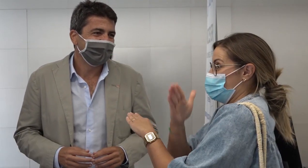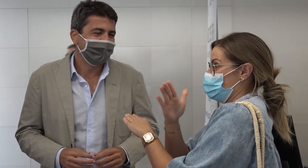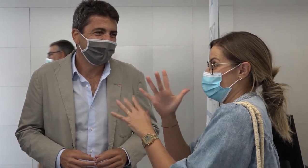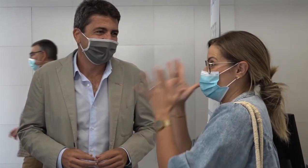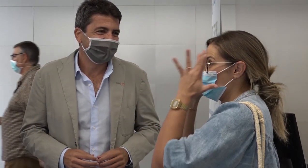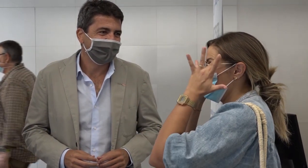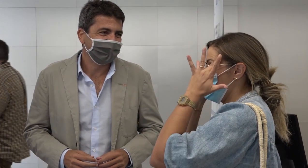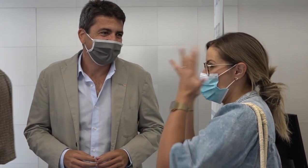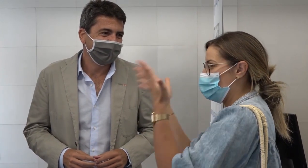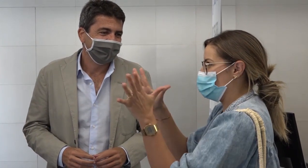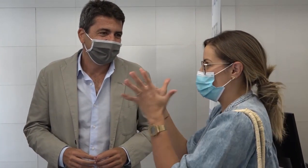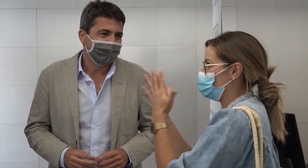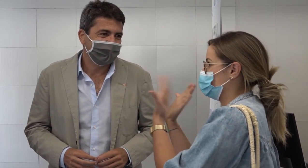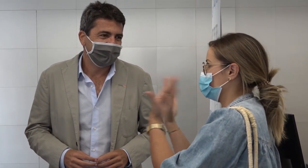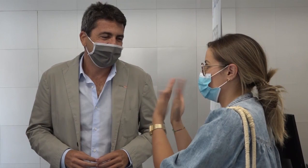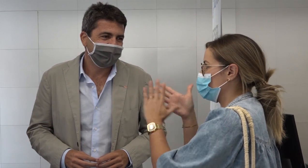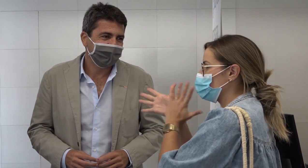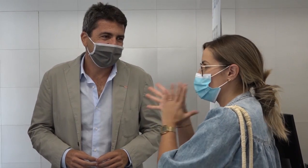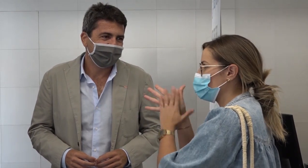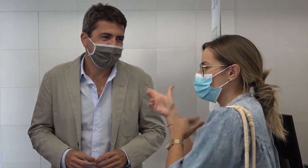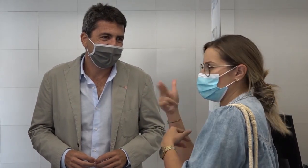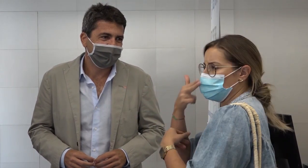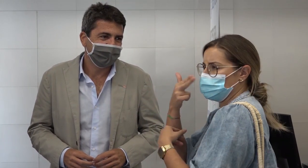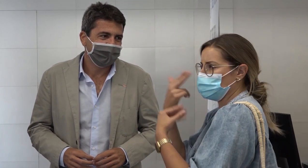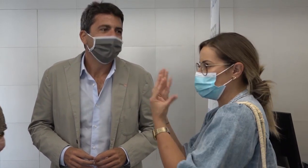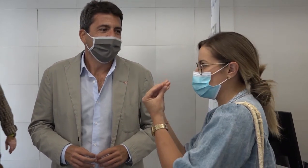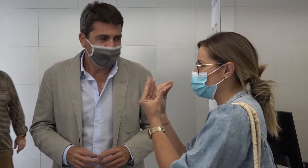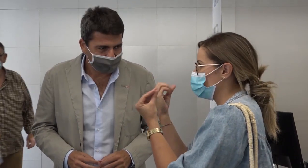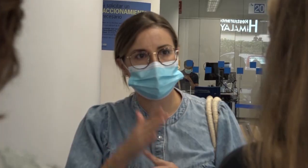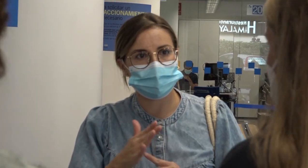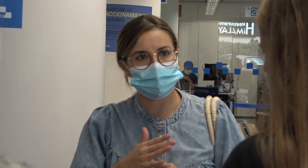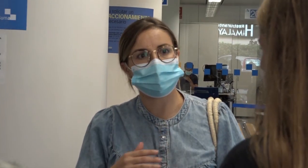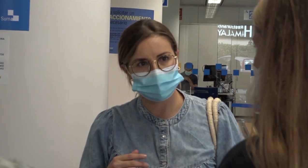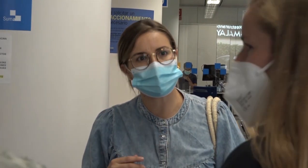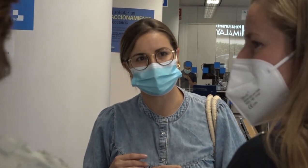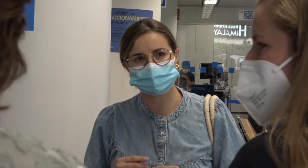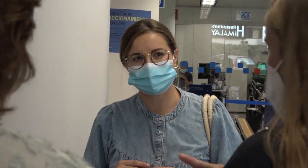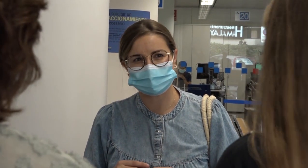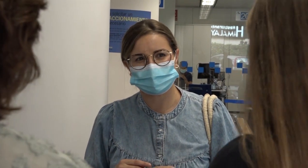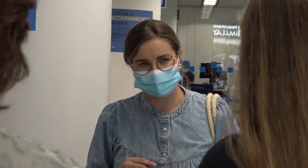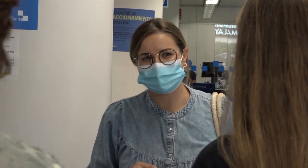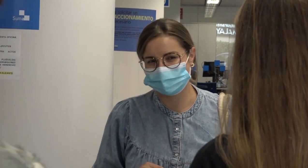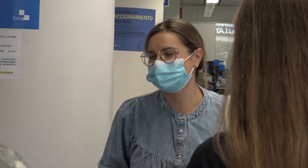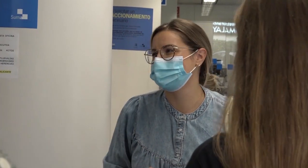que prestan los servicios. El organismo SUMA, que se encarga de la gestión tributaria y depende de la Diputación Provincial de Alicante,